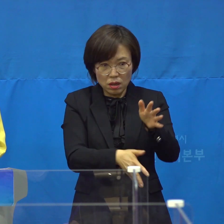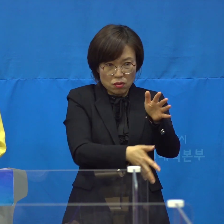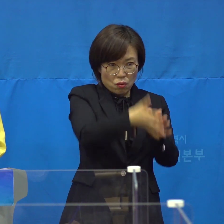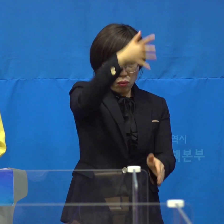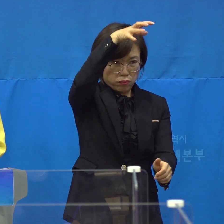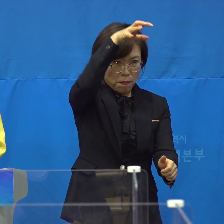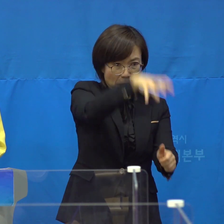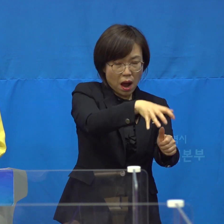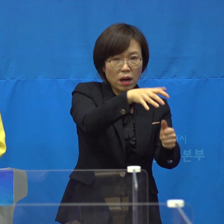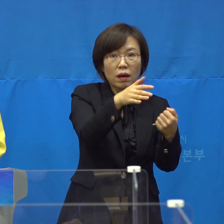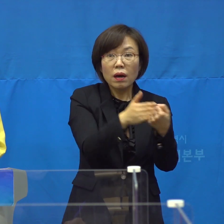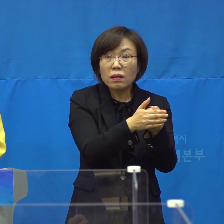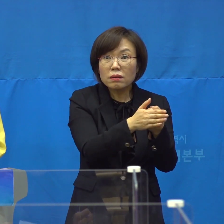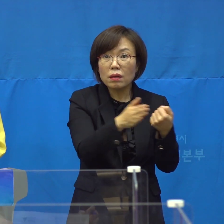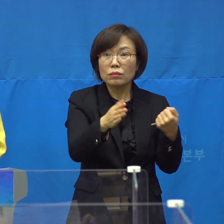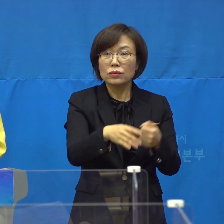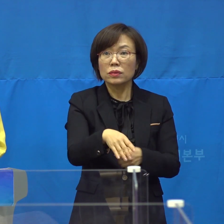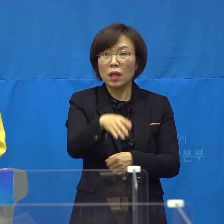때문에